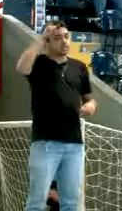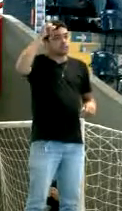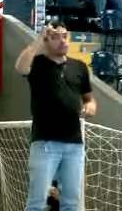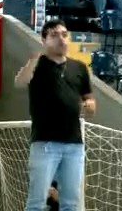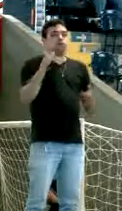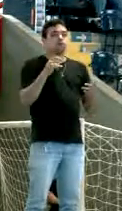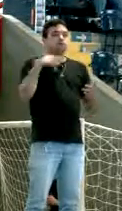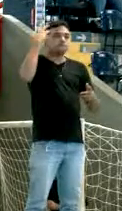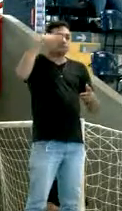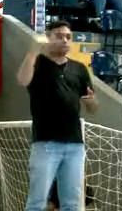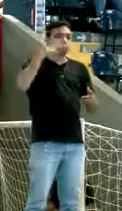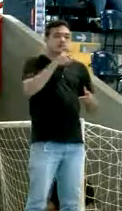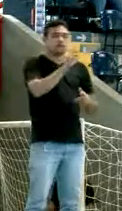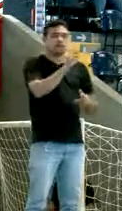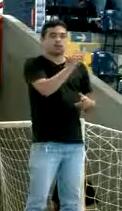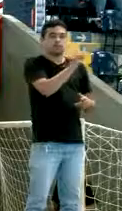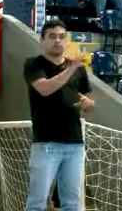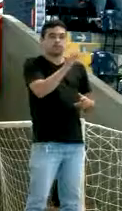tá?